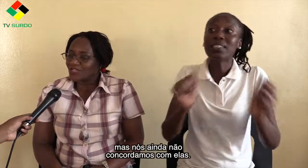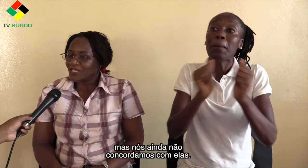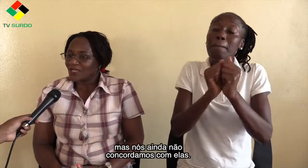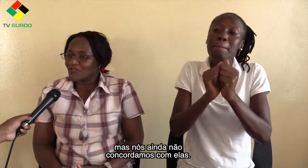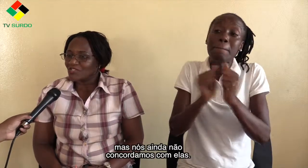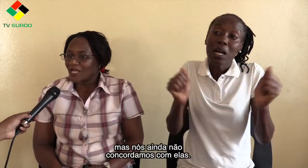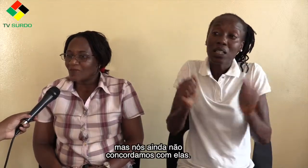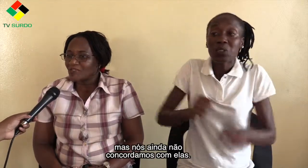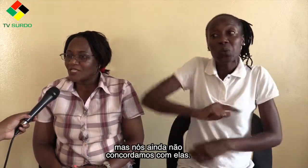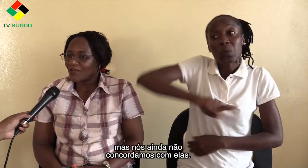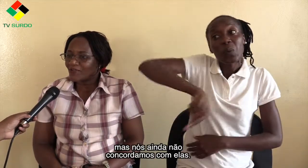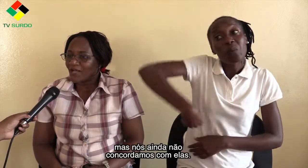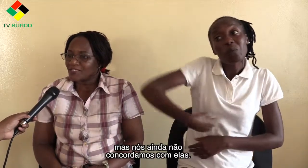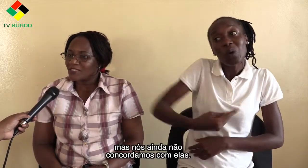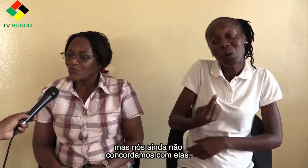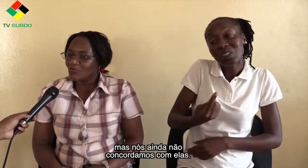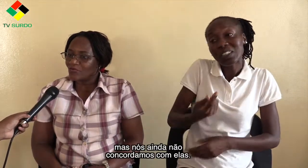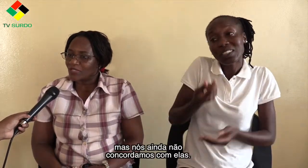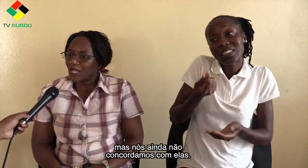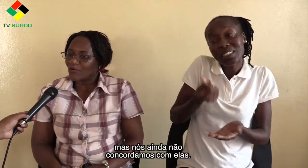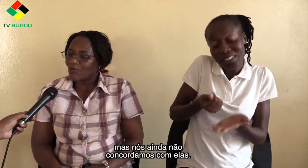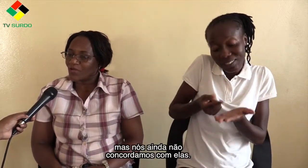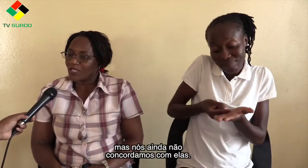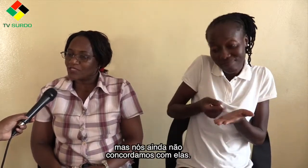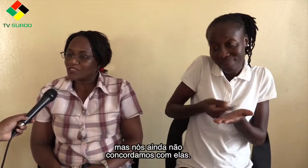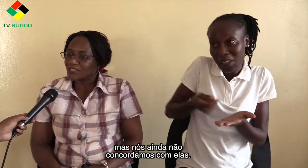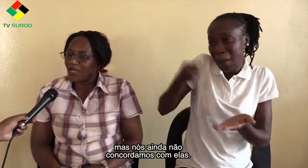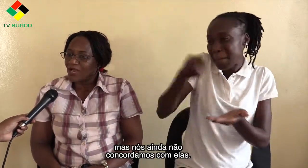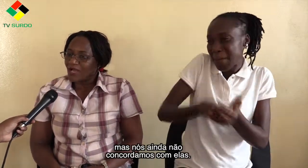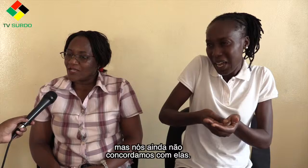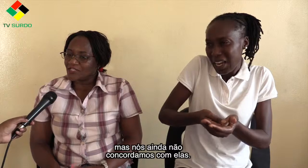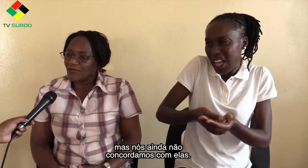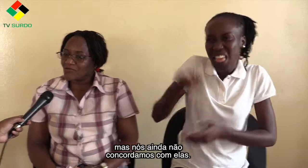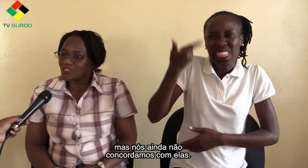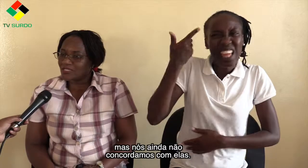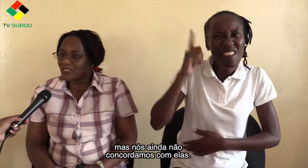nós ainda não chegamos nessa fase de concordar com eles.